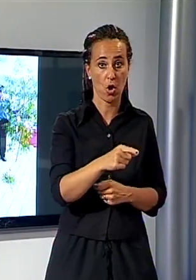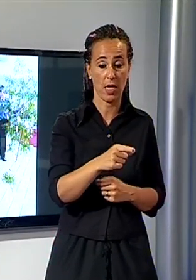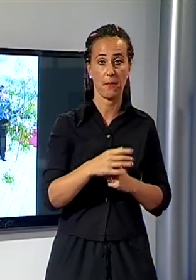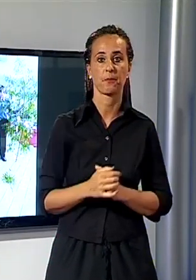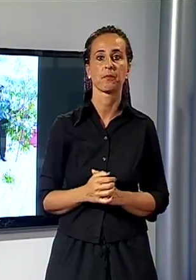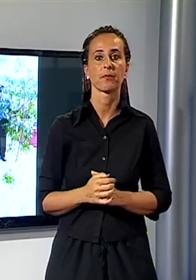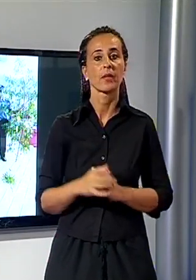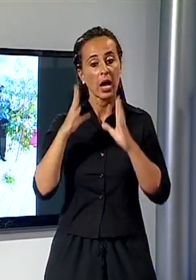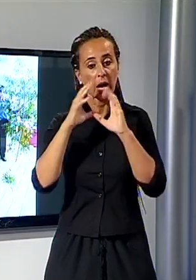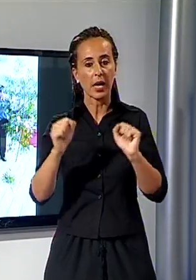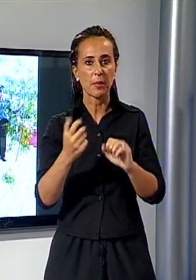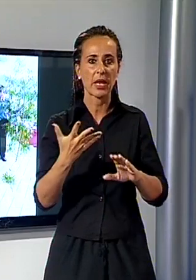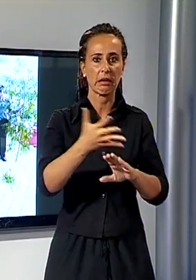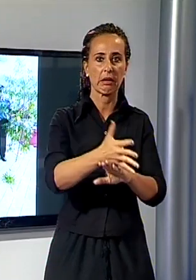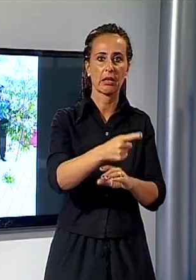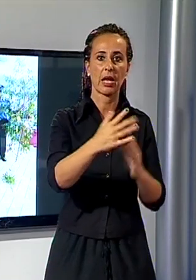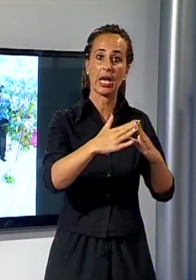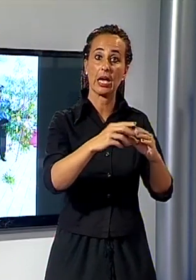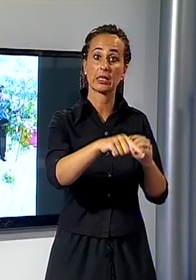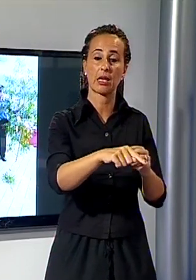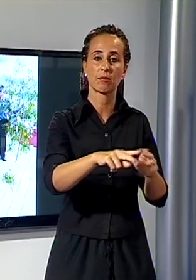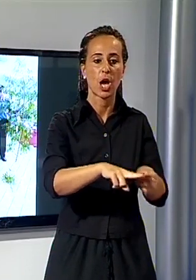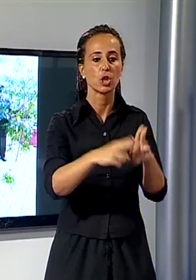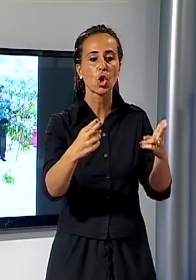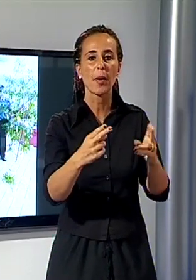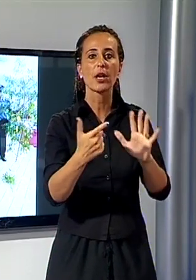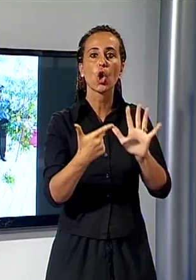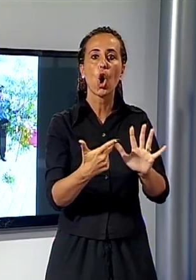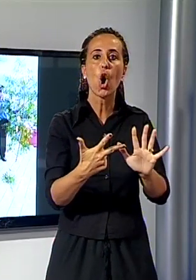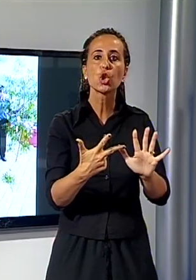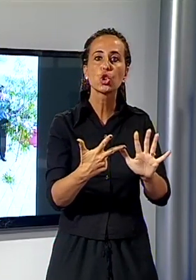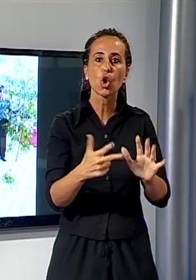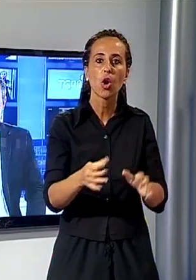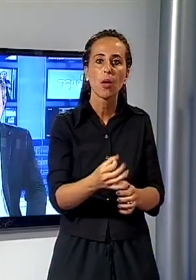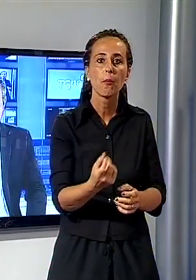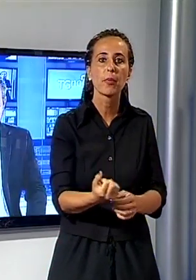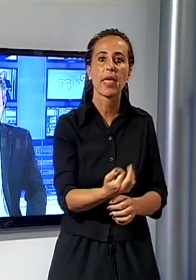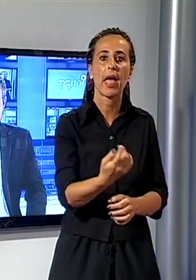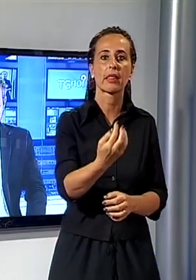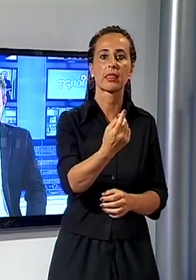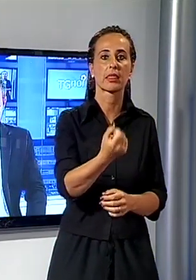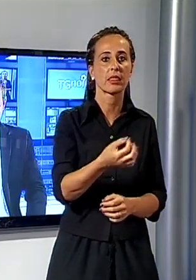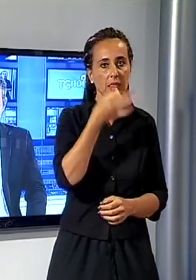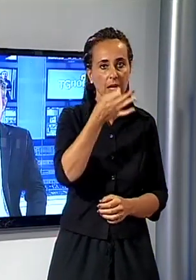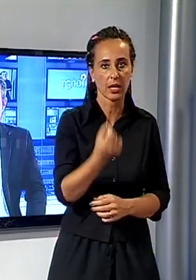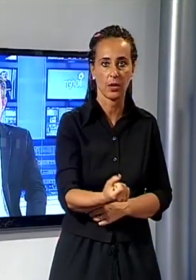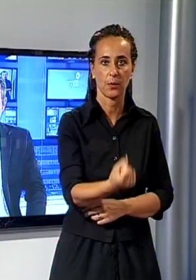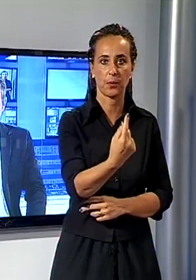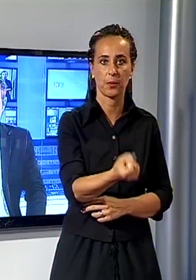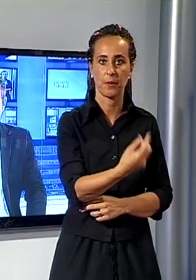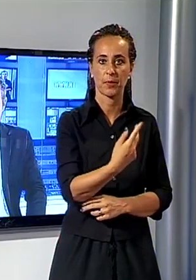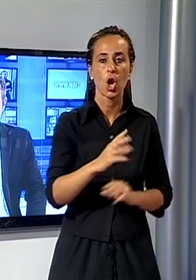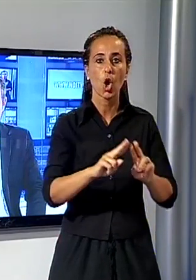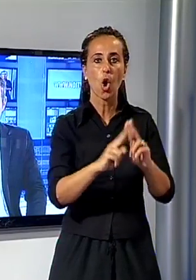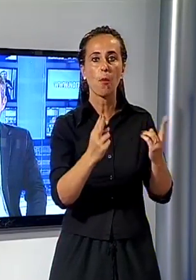Signora, lei ha avuto paura visto che abita accanto? Sì, sì, certamente. Avete avuto danni voi? No, no, no.